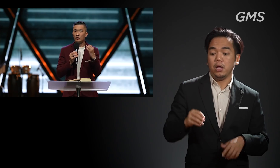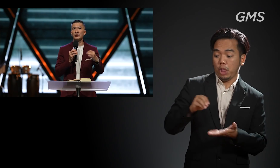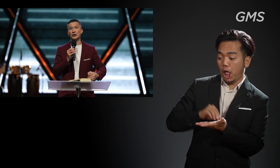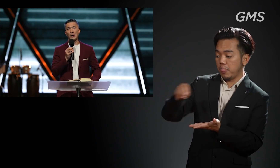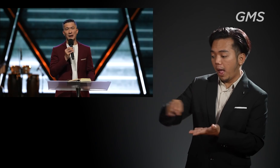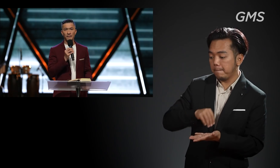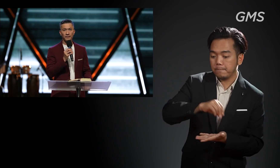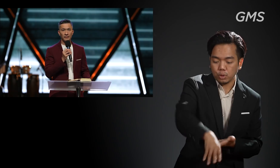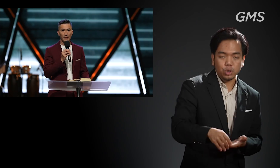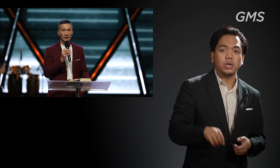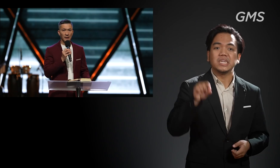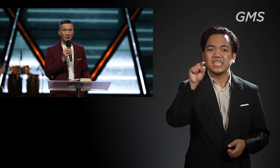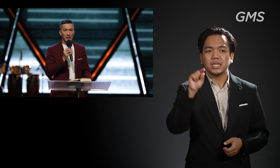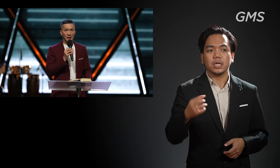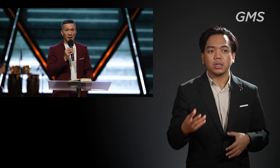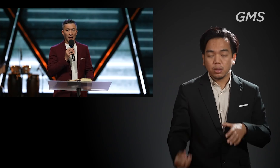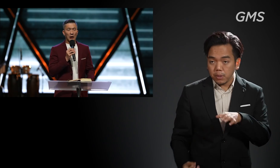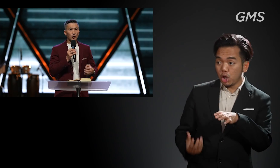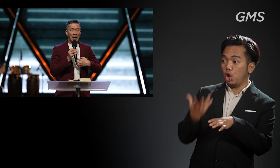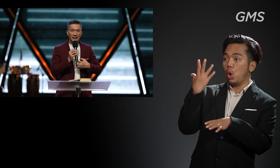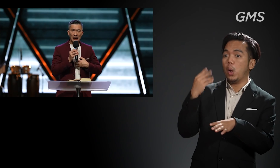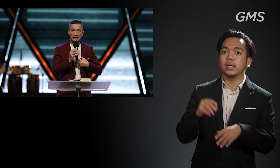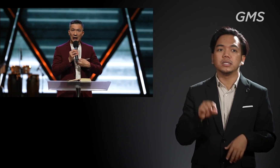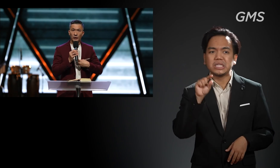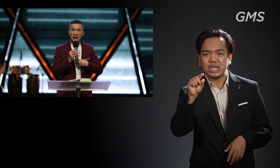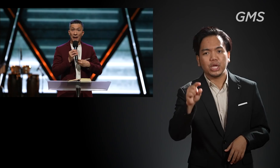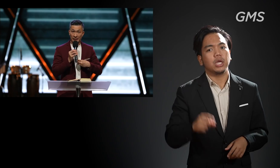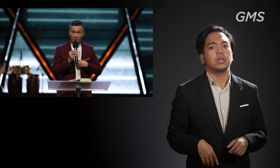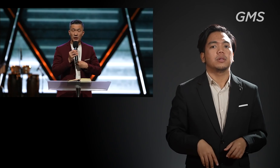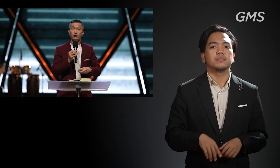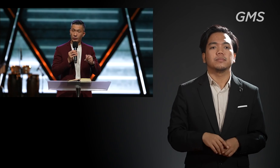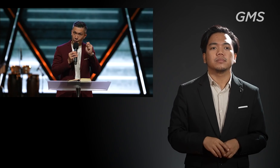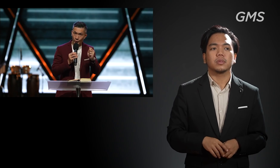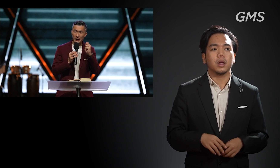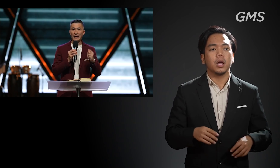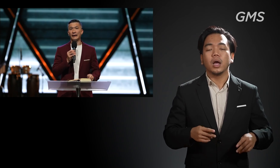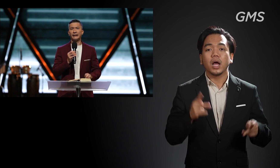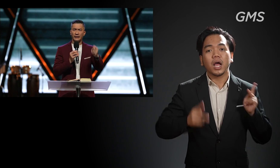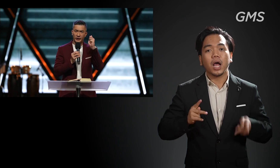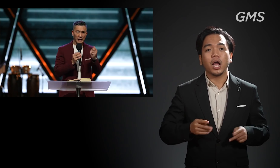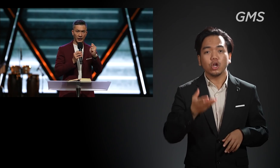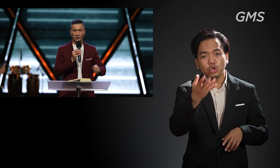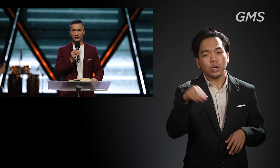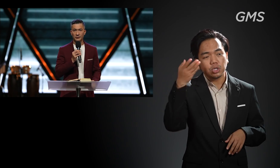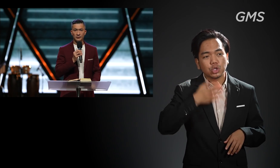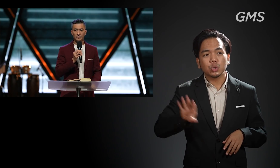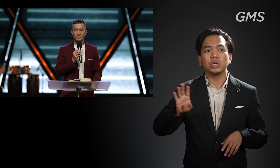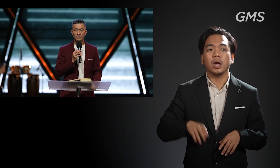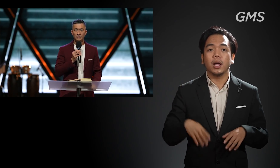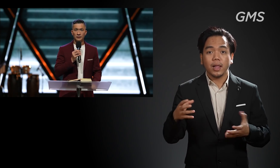Jangan tanggung jadi orang. Kalau Tuhan telah taruh di dalam hatimu sebuah tujuan ilahi, kejar itu.